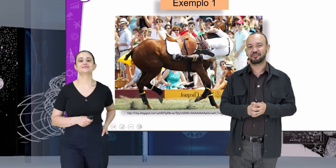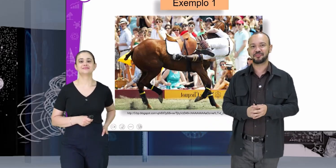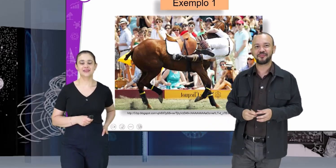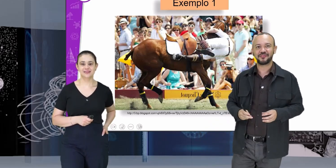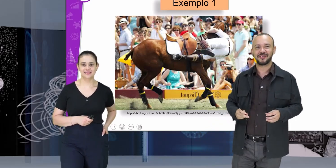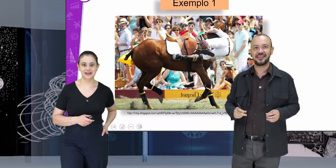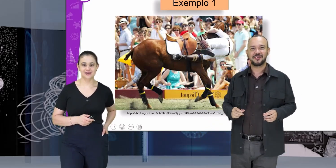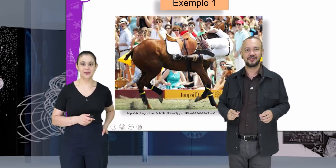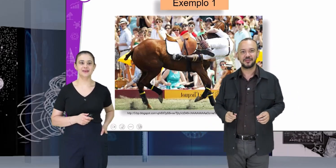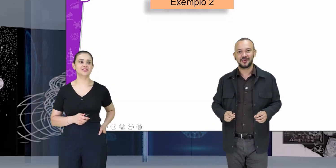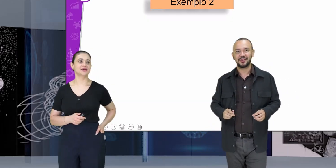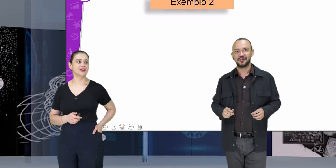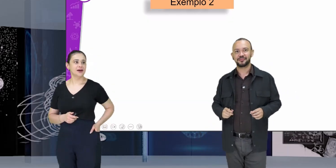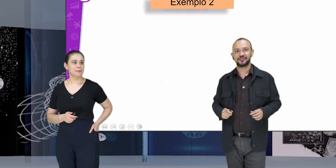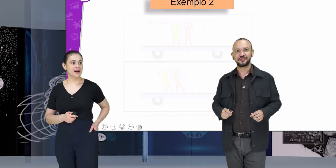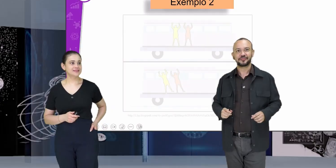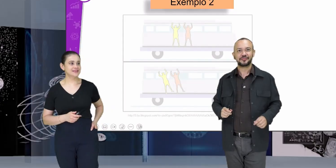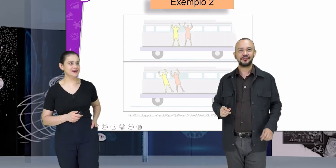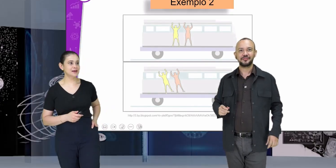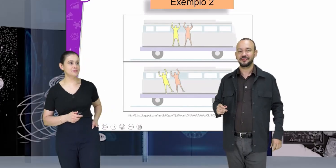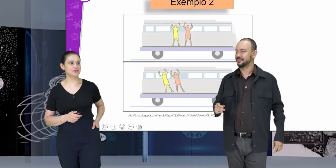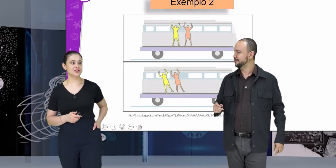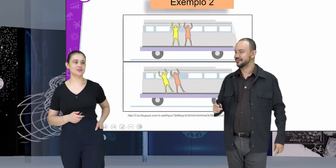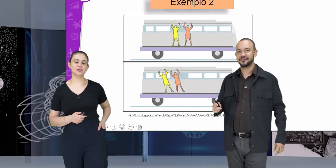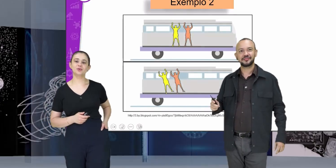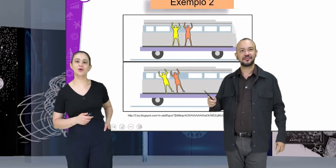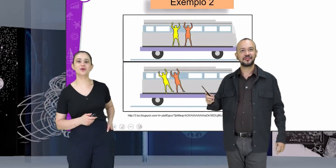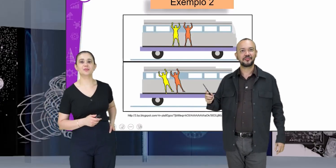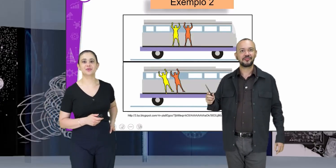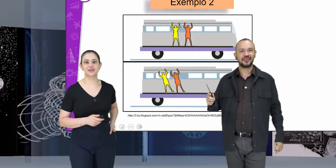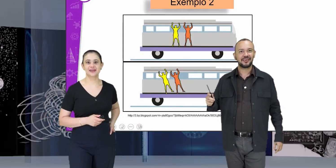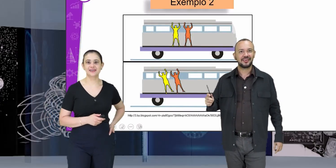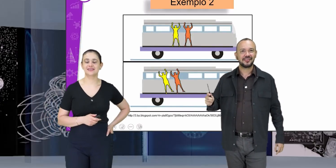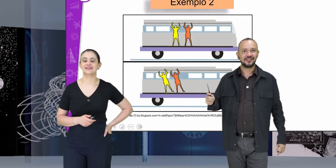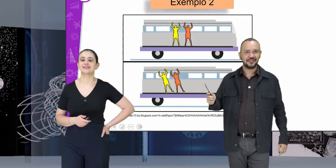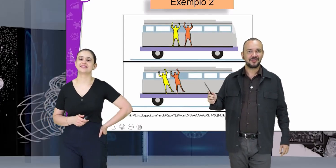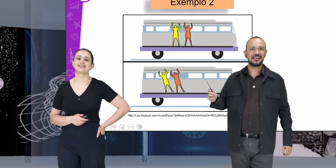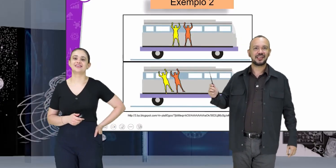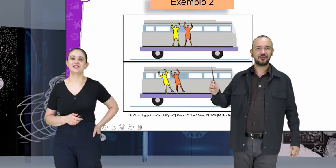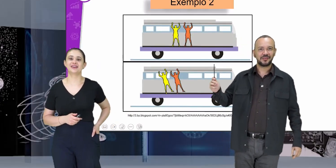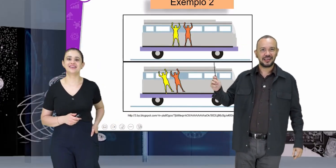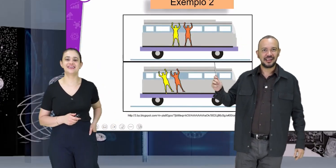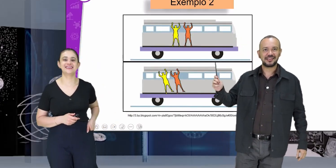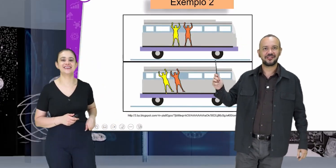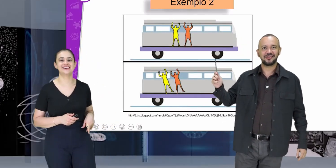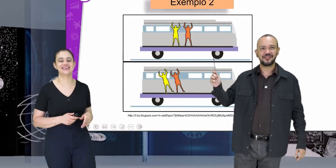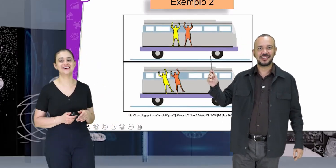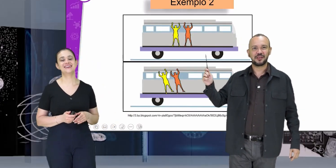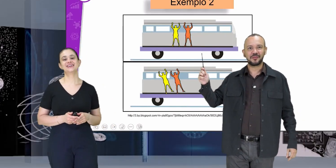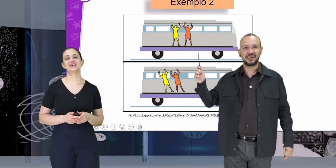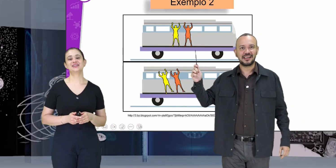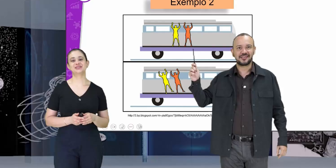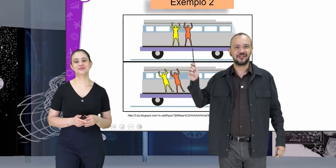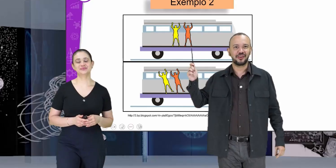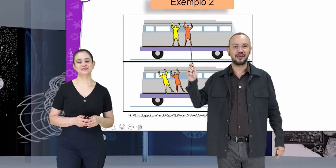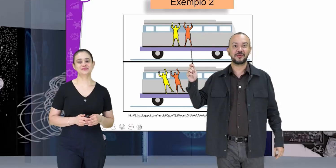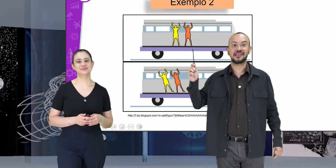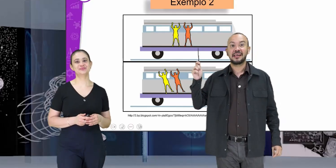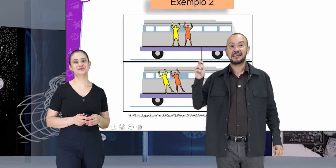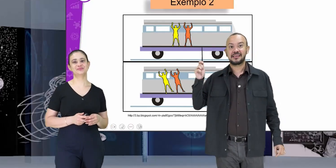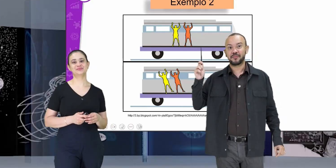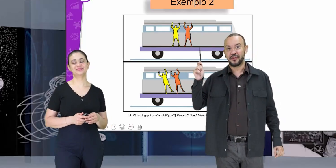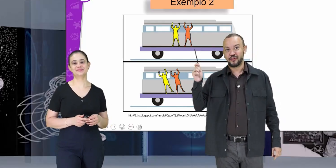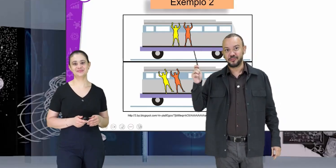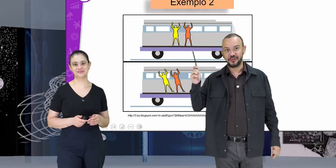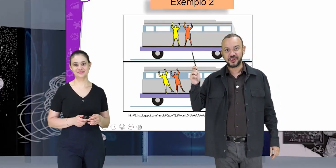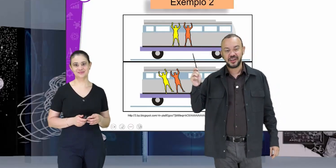inércia. Exatamente. Mais exemplos, olha só, o do ônibus, né? O exemplo clássico do ônibus.